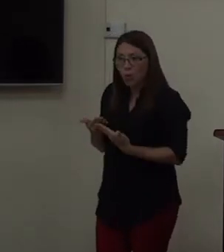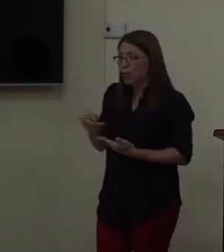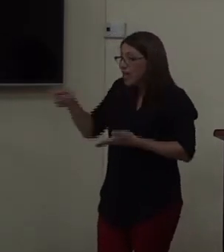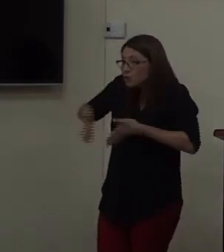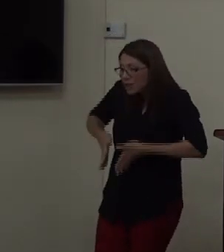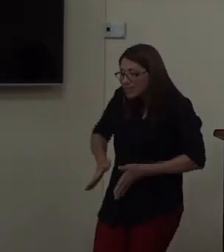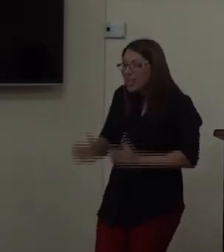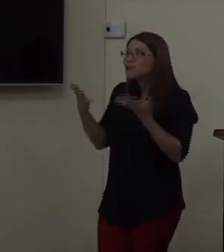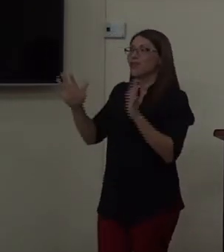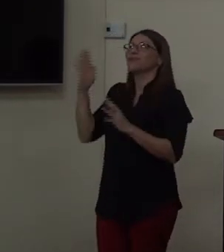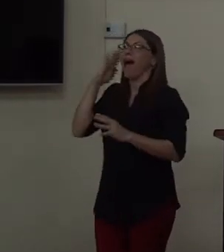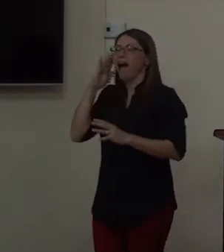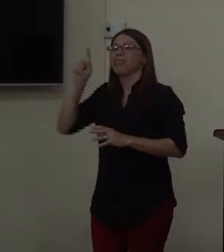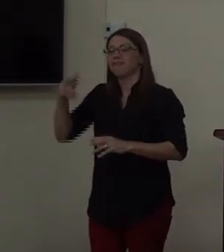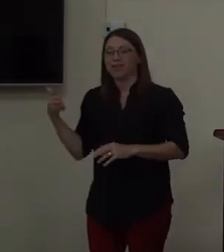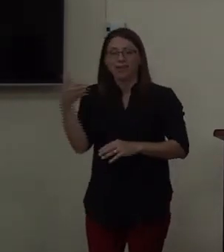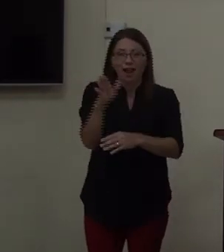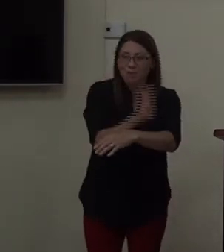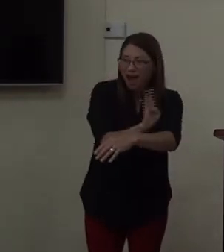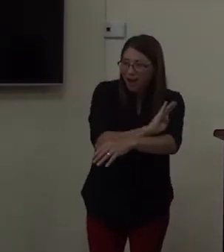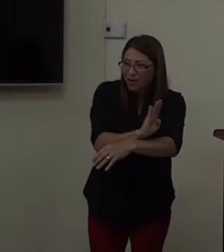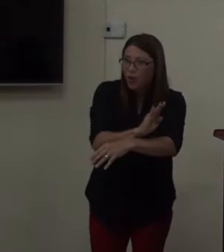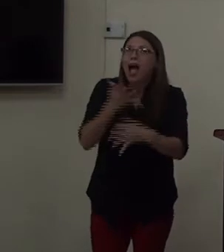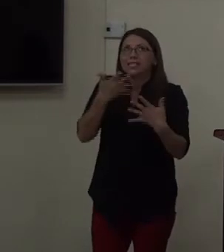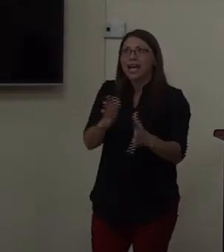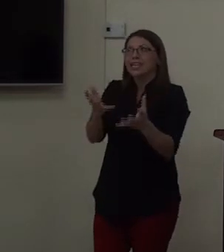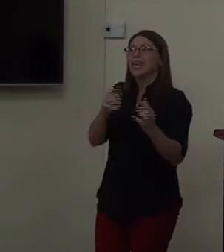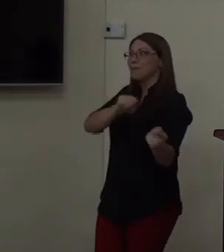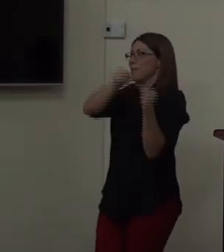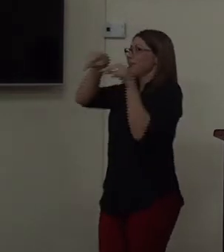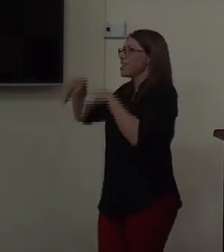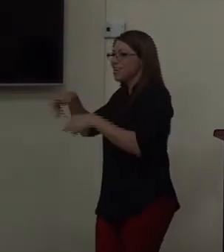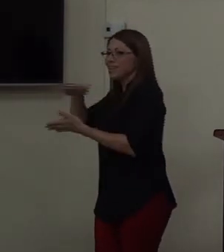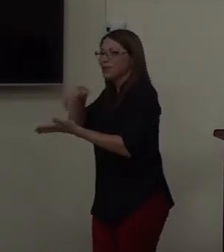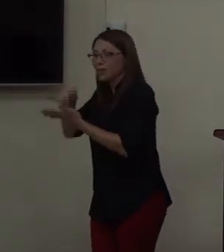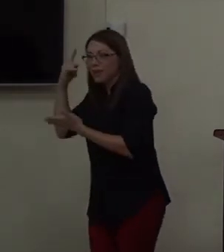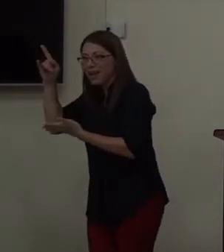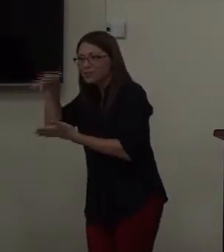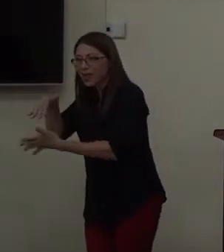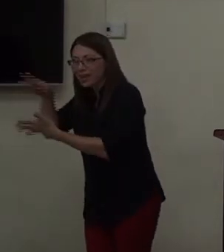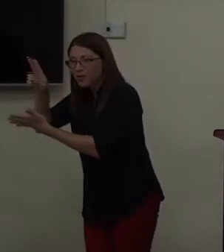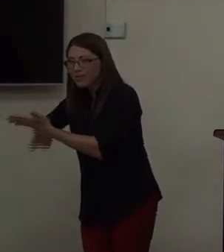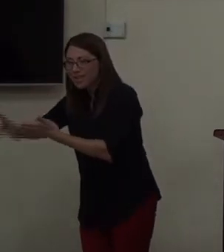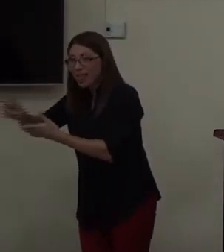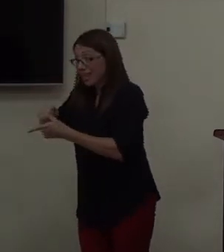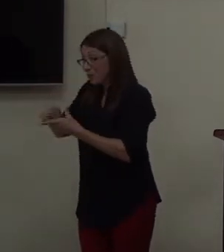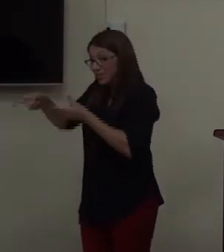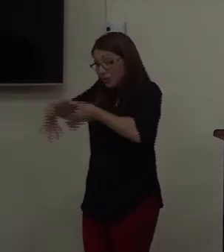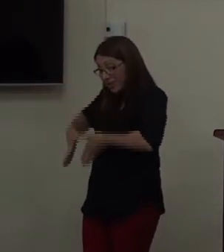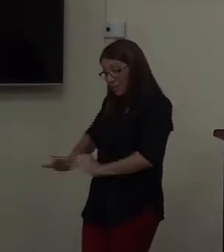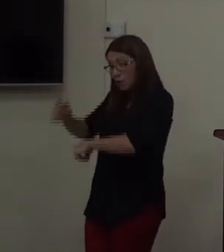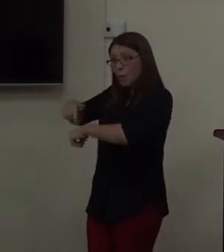al banco, ¿verdad?, cuando ya quieren venir y estudiar en la universidad. Entonces, que tienen toda una serie de intereses y de